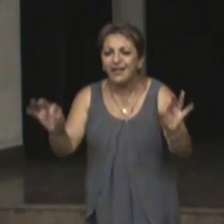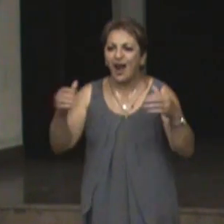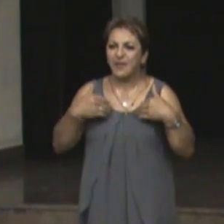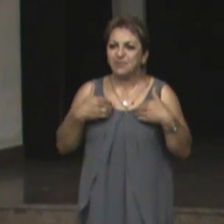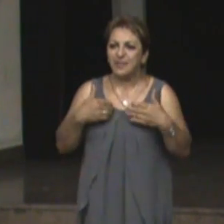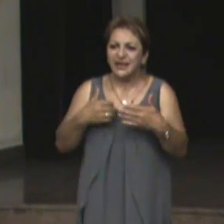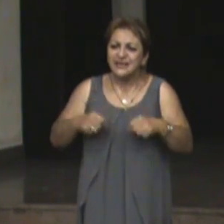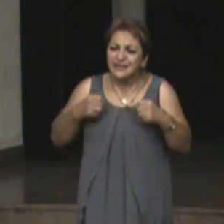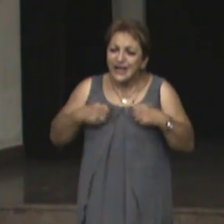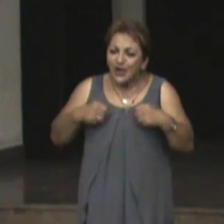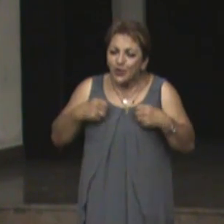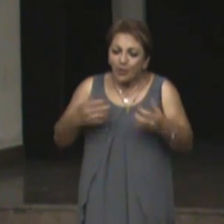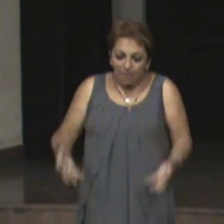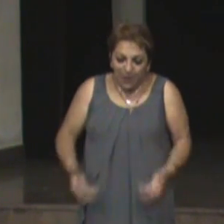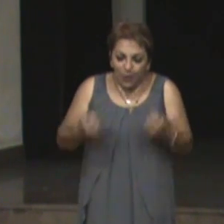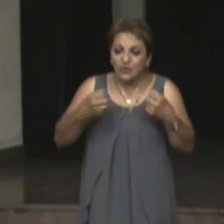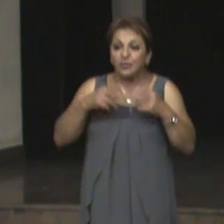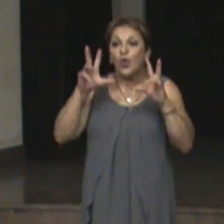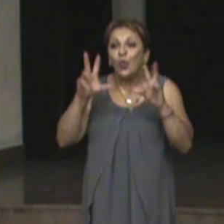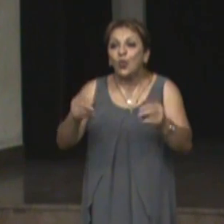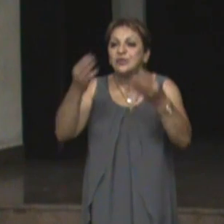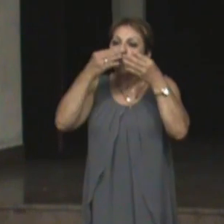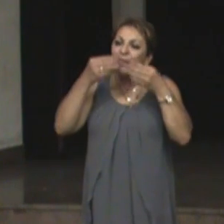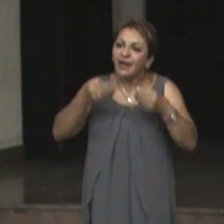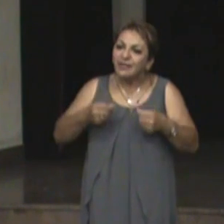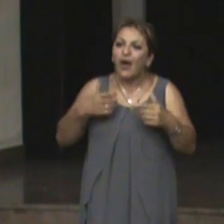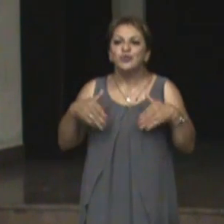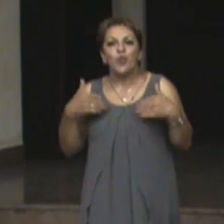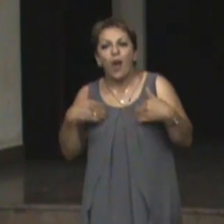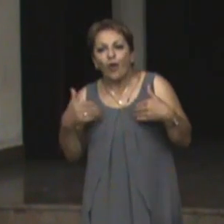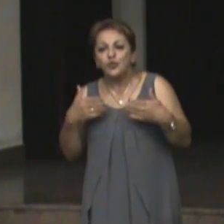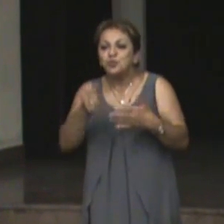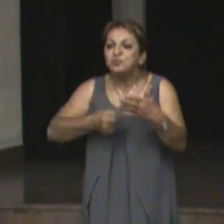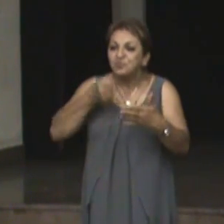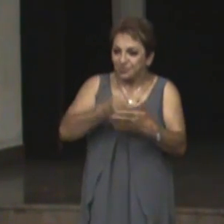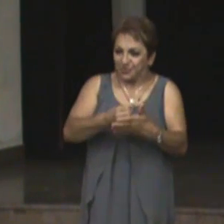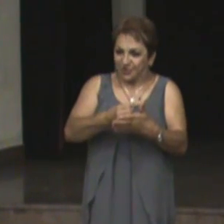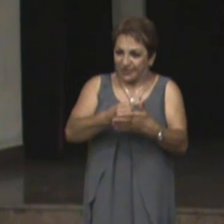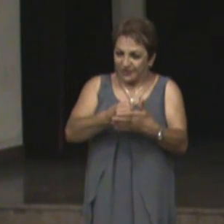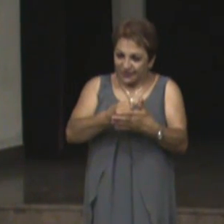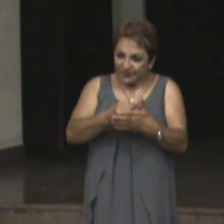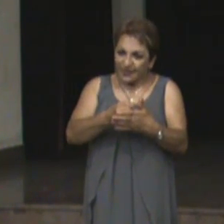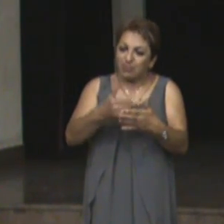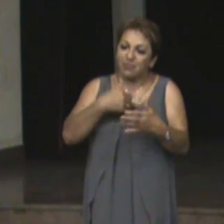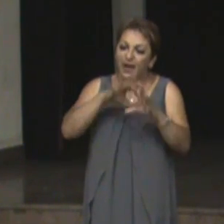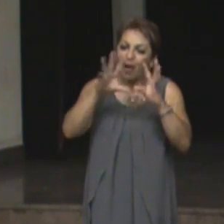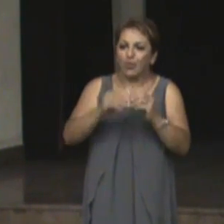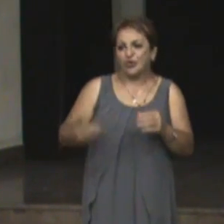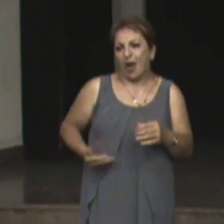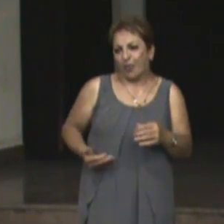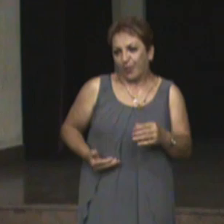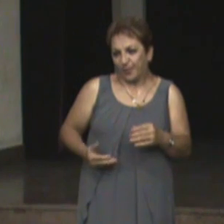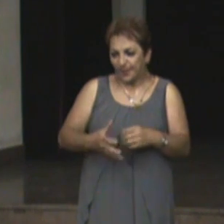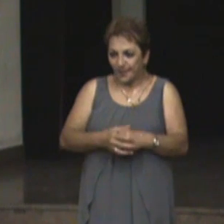ձգտումը, փրկության մեր լույսը, մխիթարությունն ու ուրախությունը տևական ու մշտական դարձնենք մեր ամբողջ կյանքի